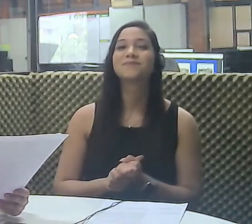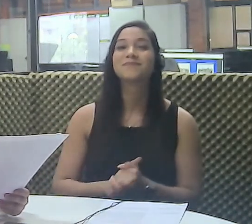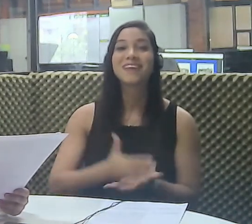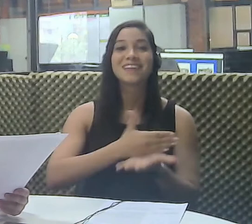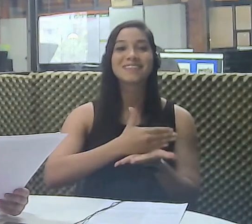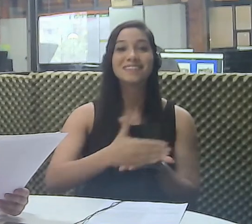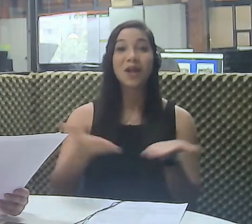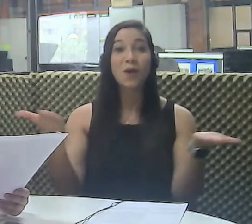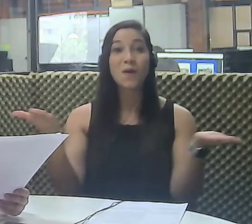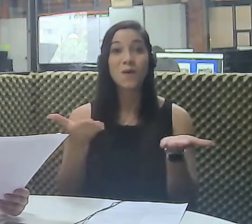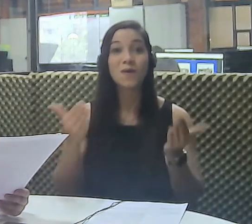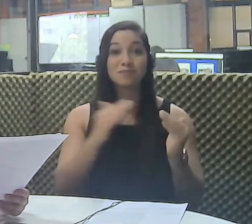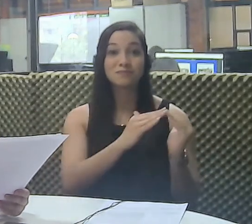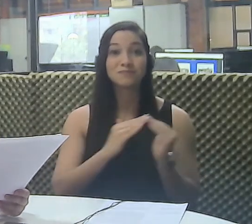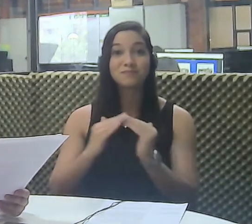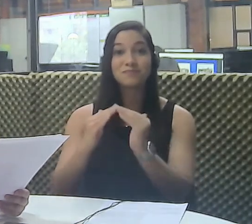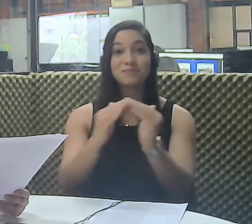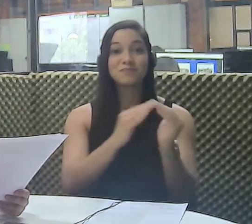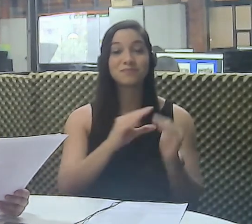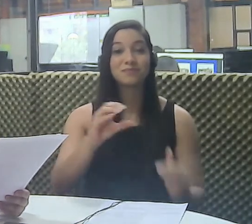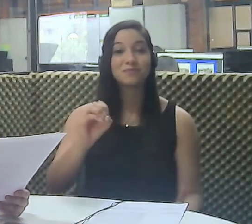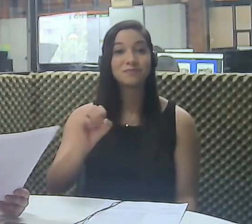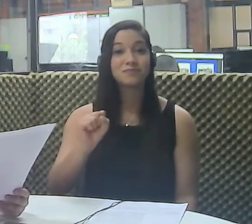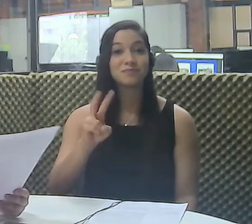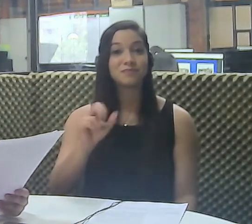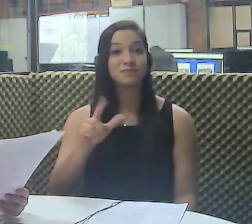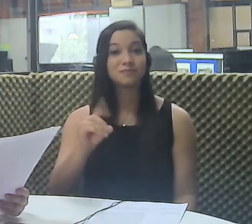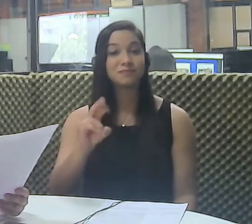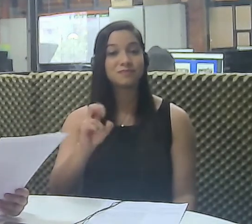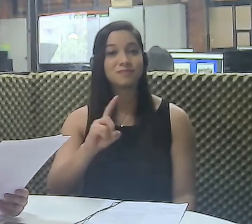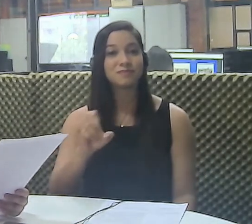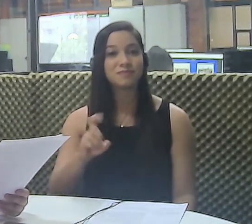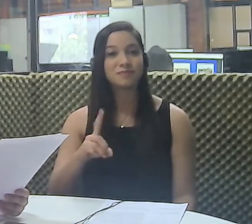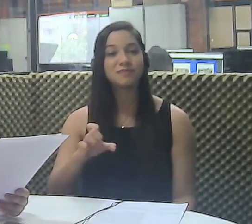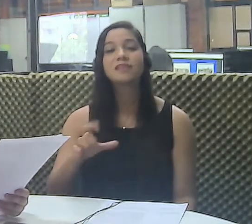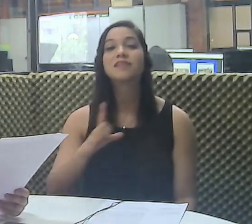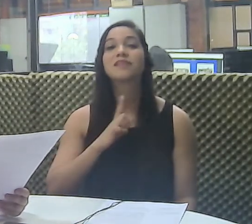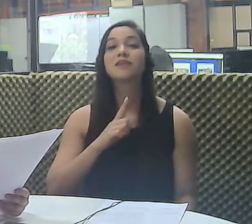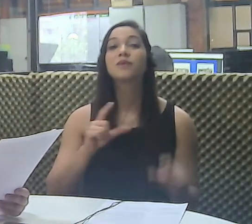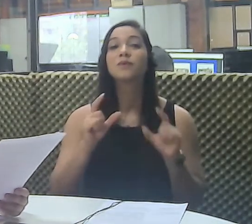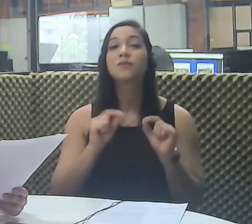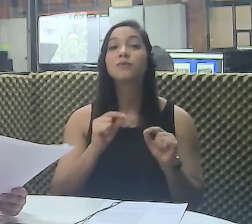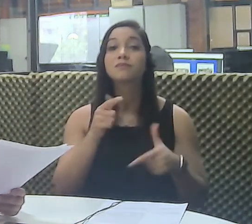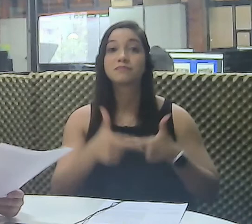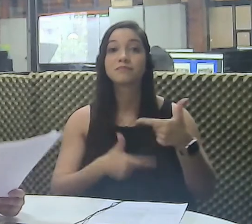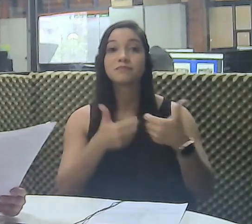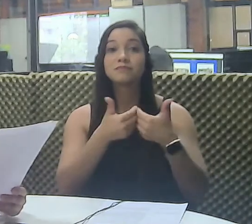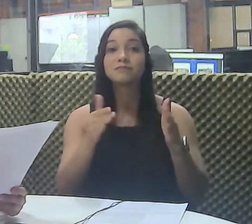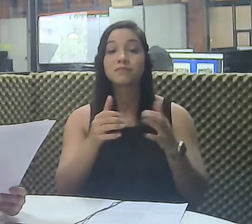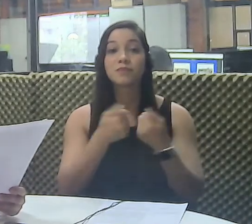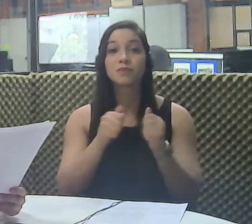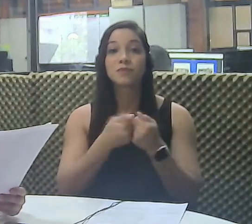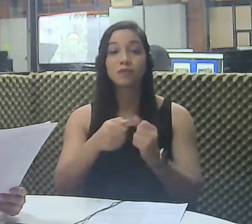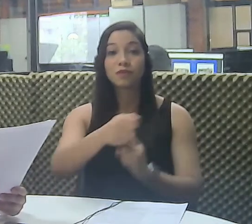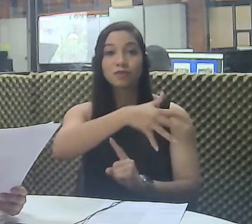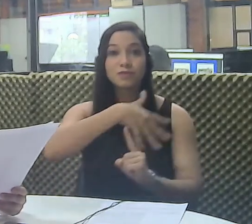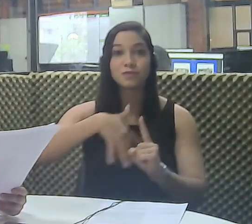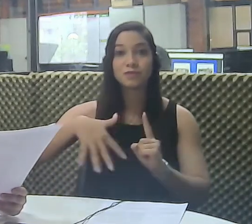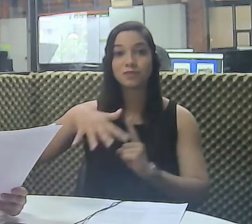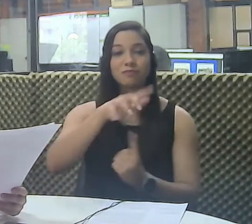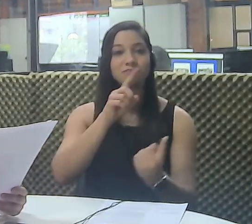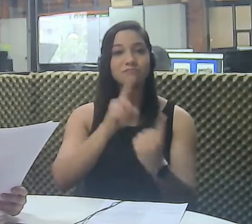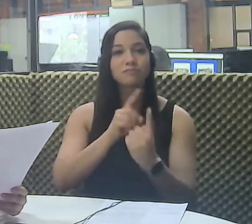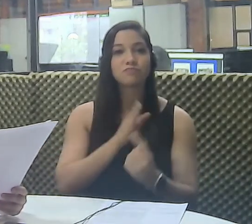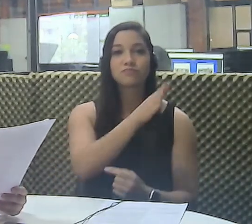e a partir de hoje os moradores do bairro Osvaldo Rezende terão à disposição serviços do busão social o